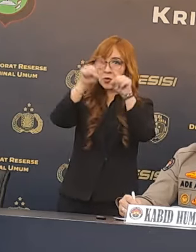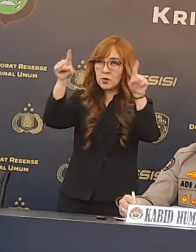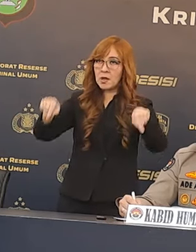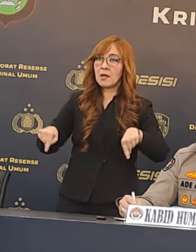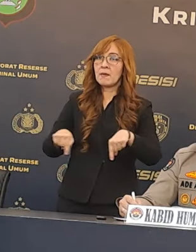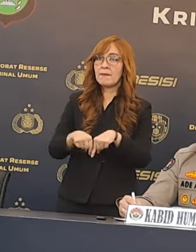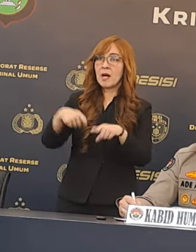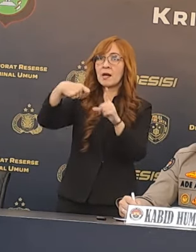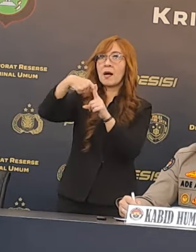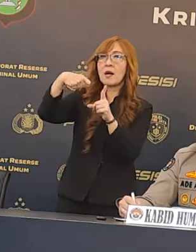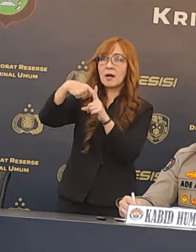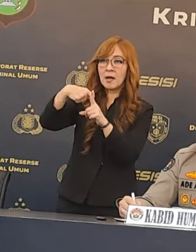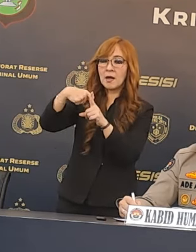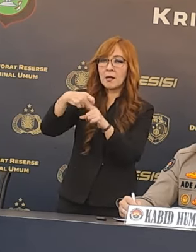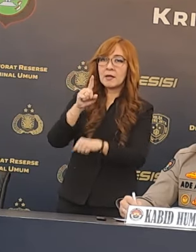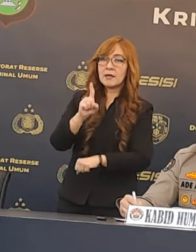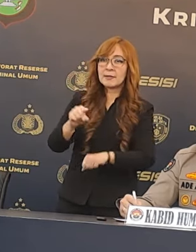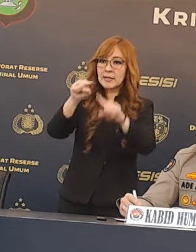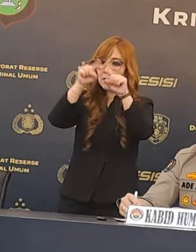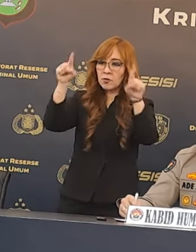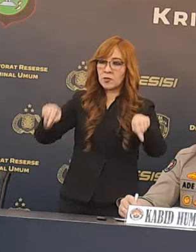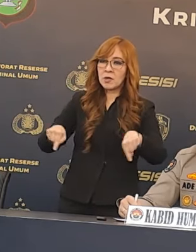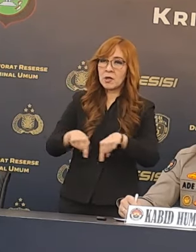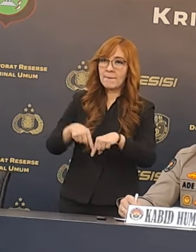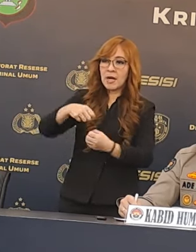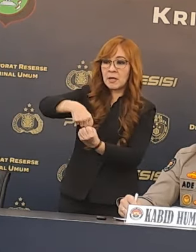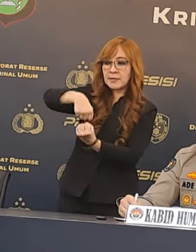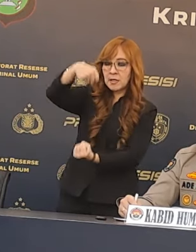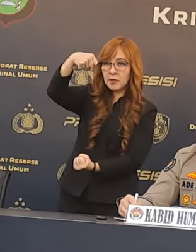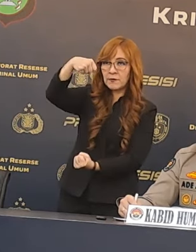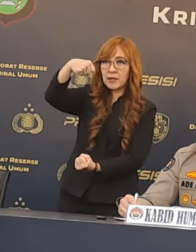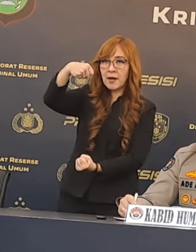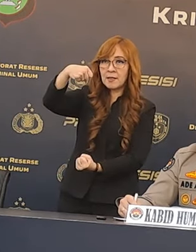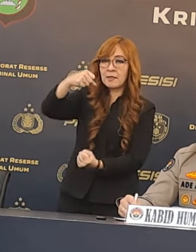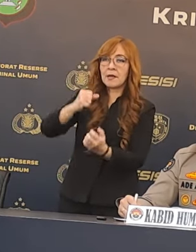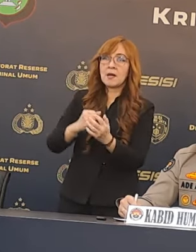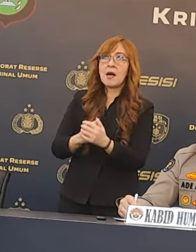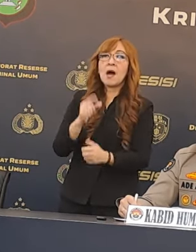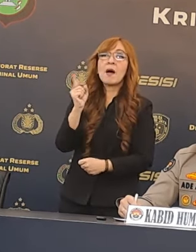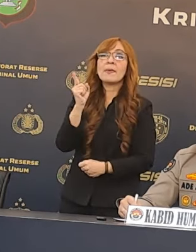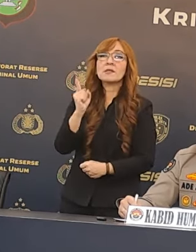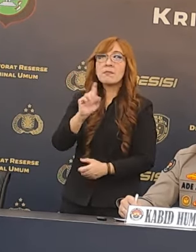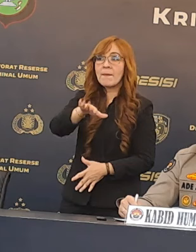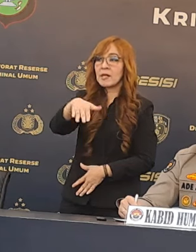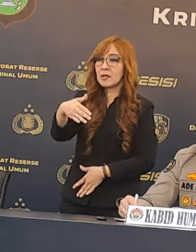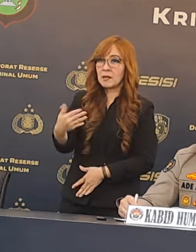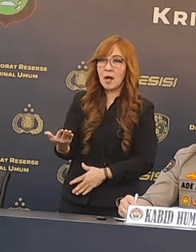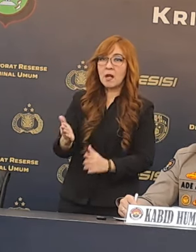KK, satu lembar sertifikat medis penyebab kematian, satu